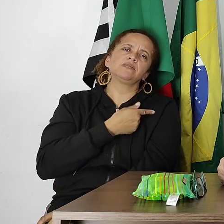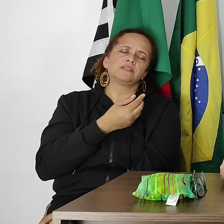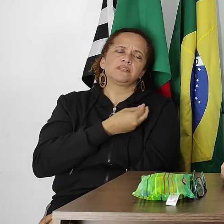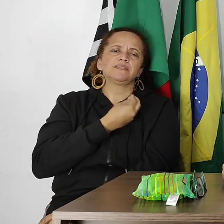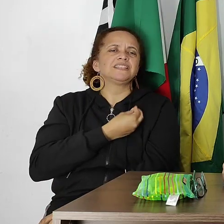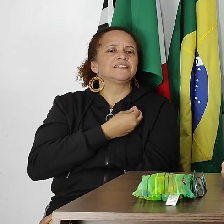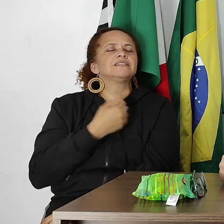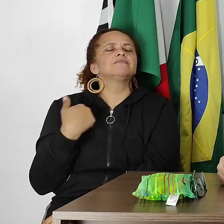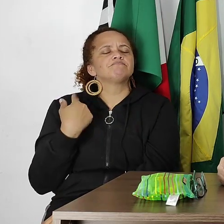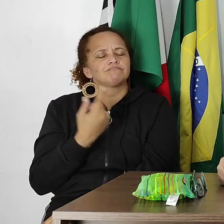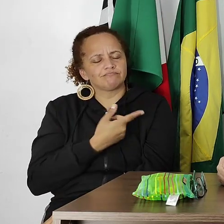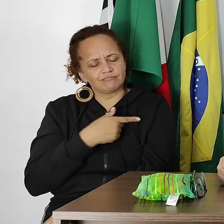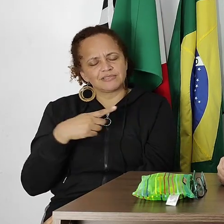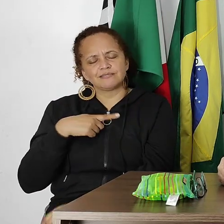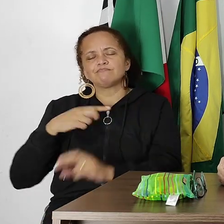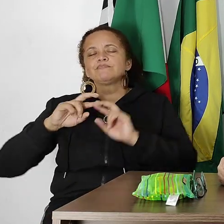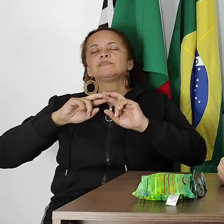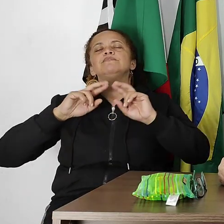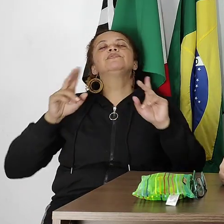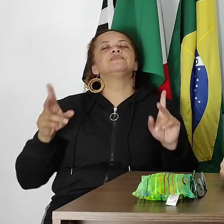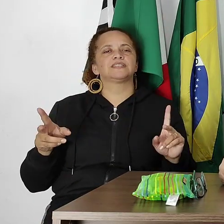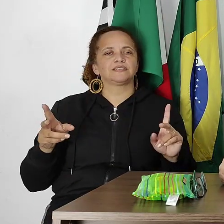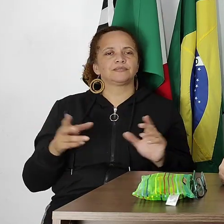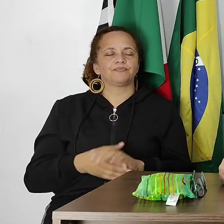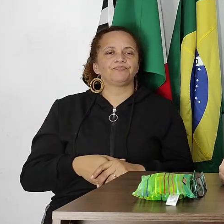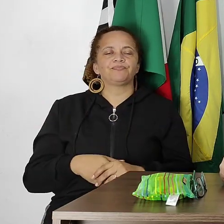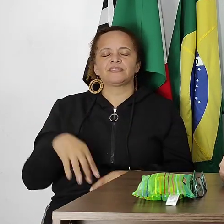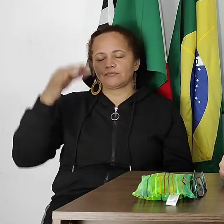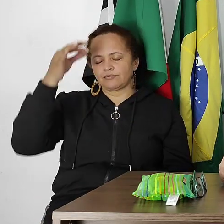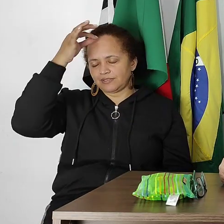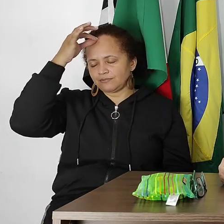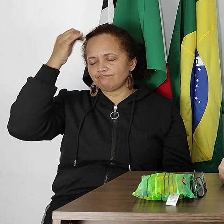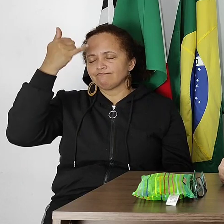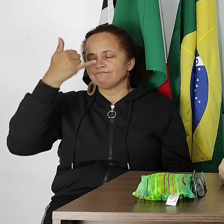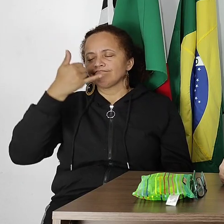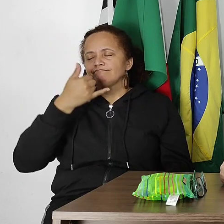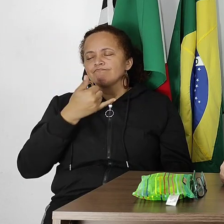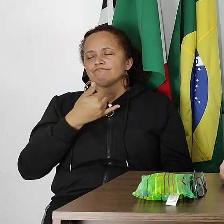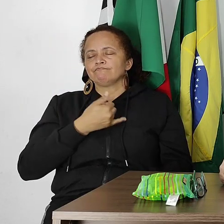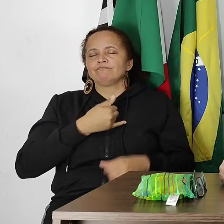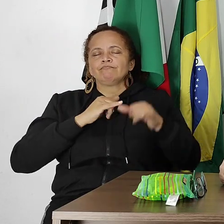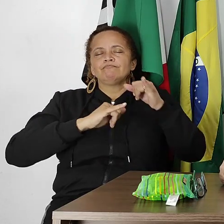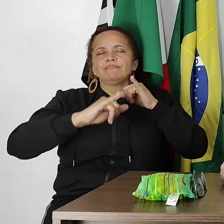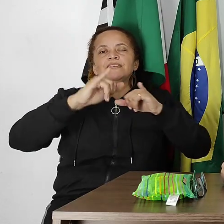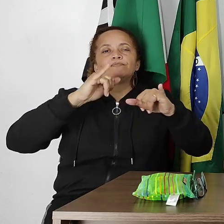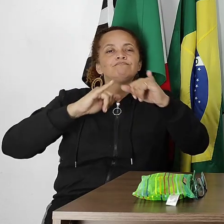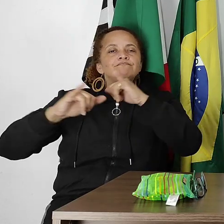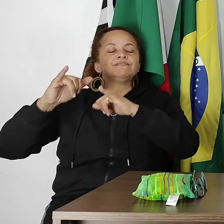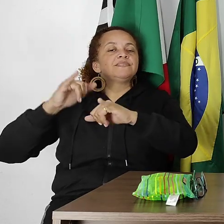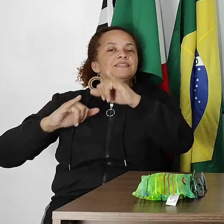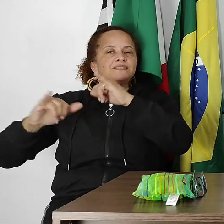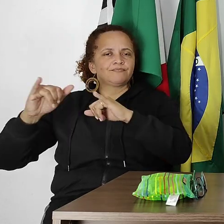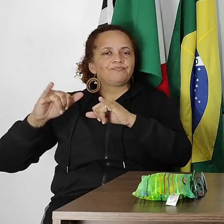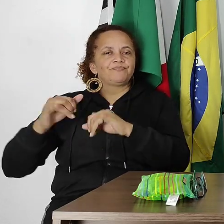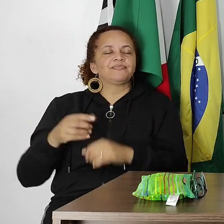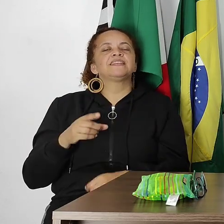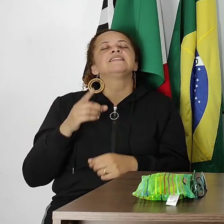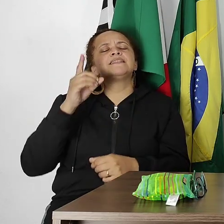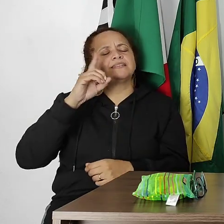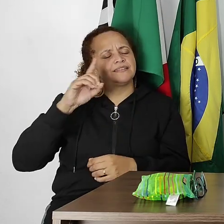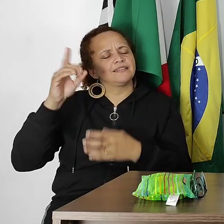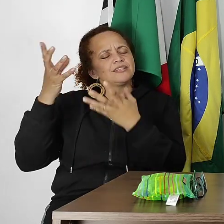indiferente. Então o Espírito Santo falou, filha, fala para eles que eu quero mudar a